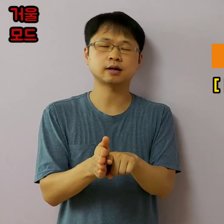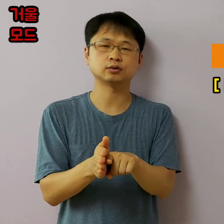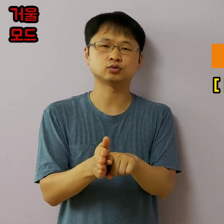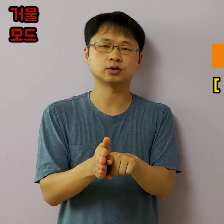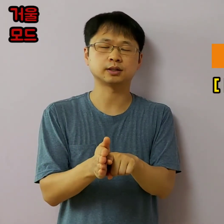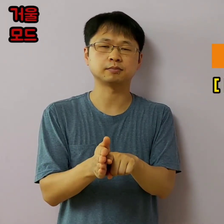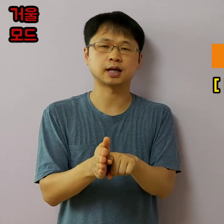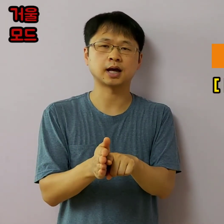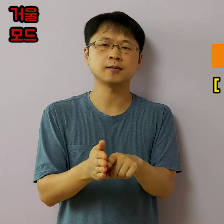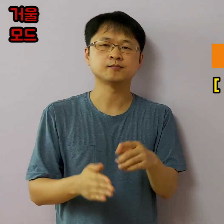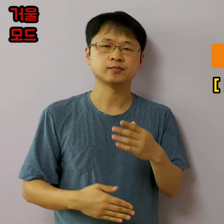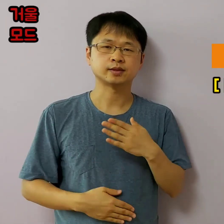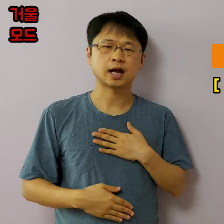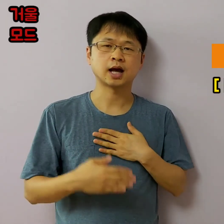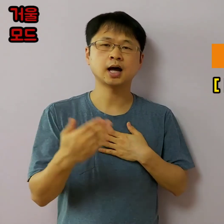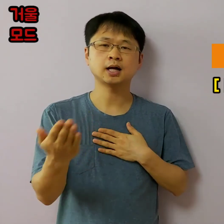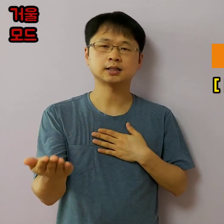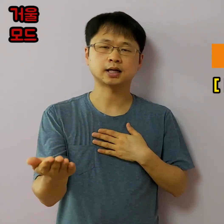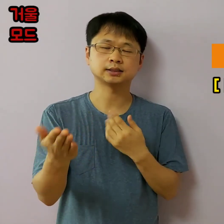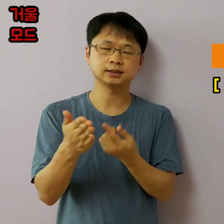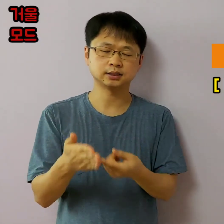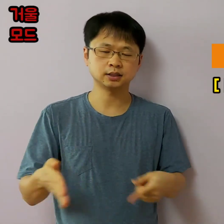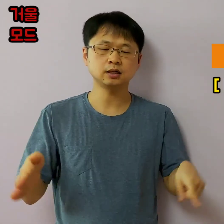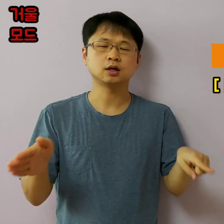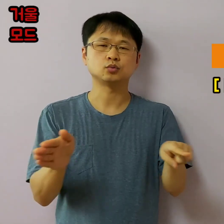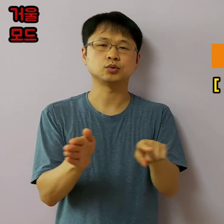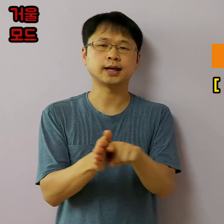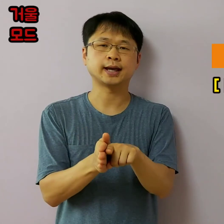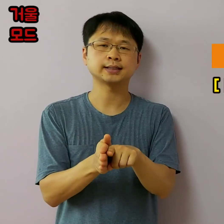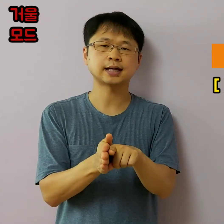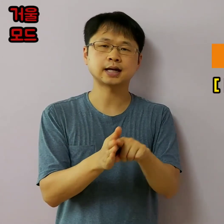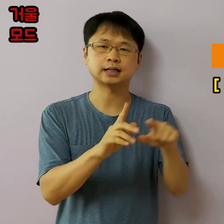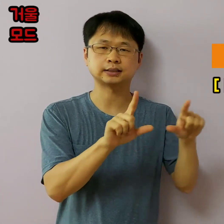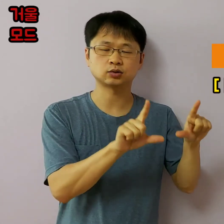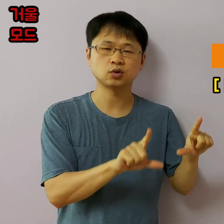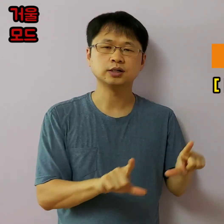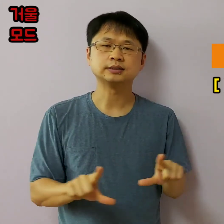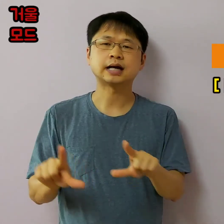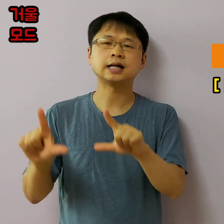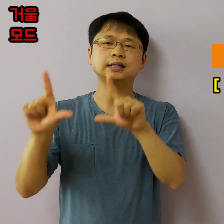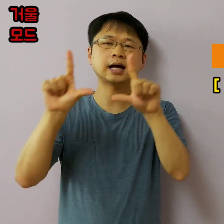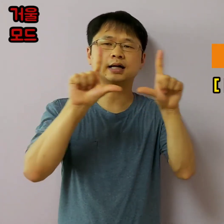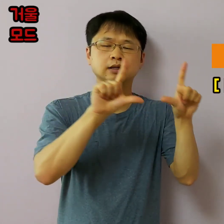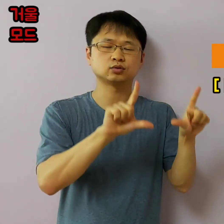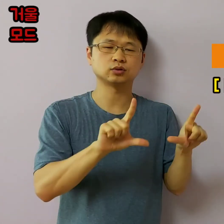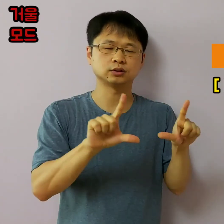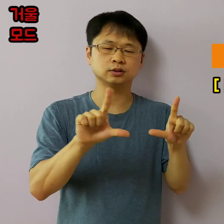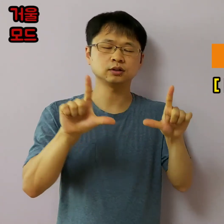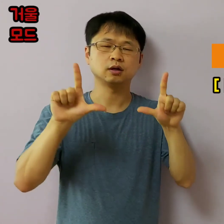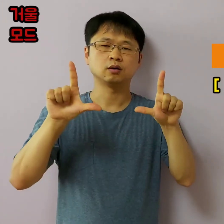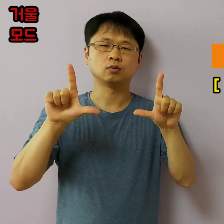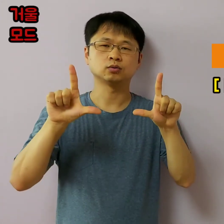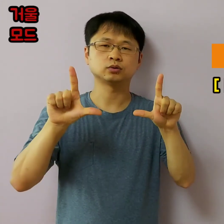위하여라는 수어가 됩니다. 나 당신을 위해 살아가겠소. 살다라는 수어는